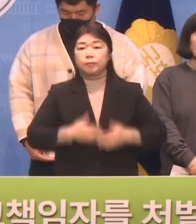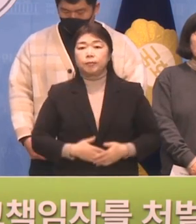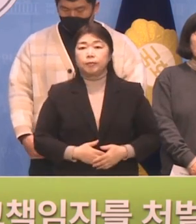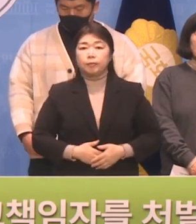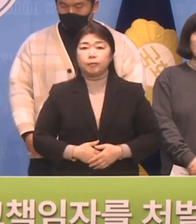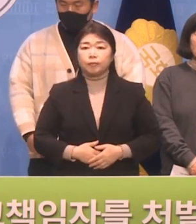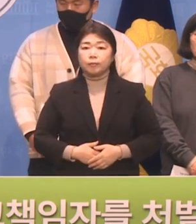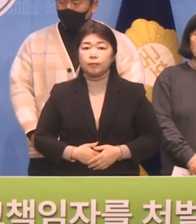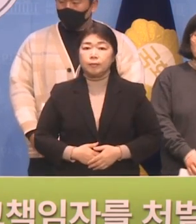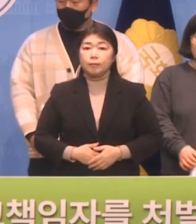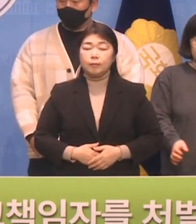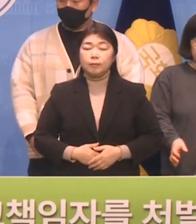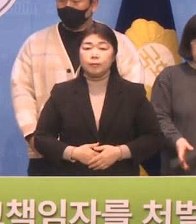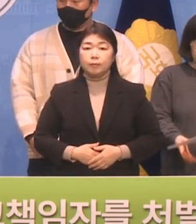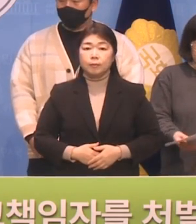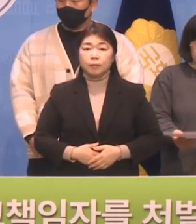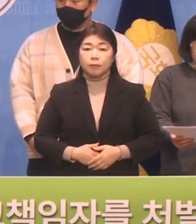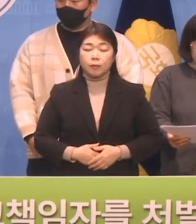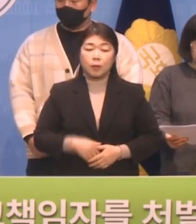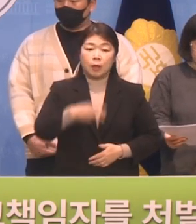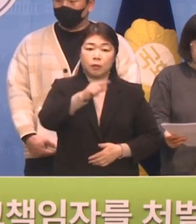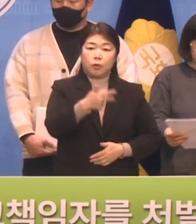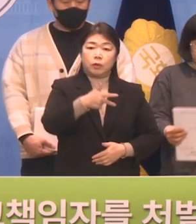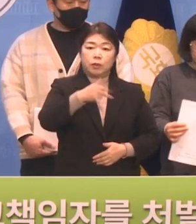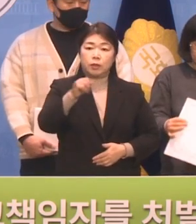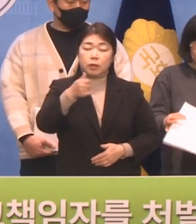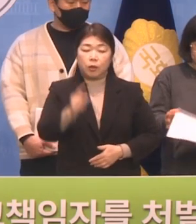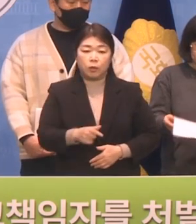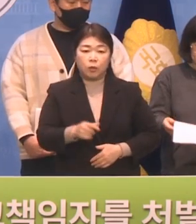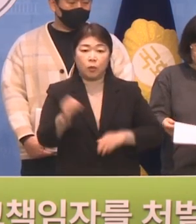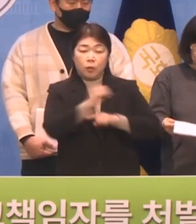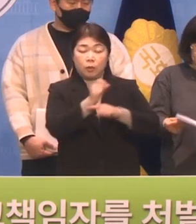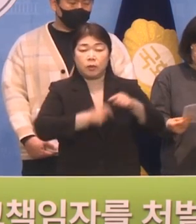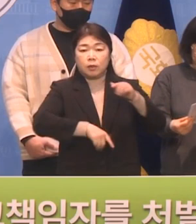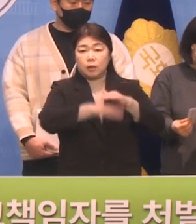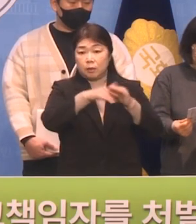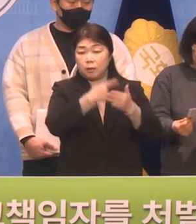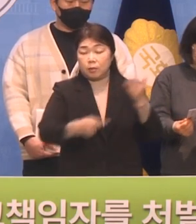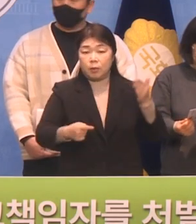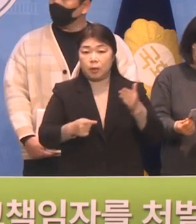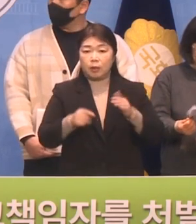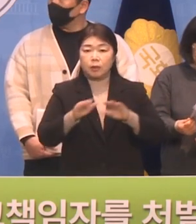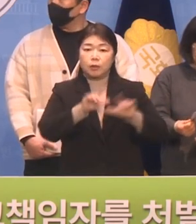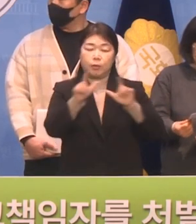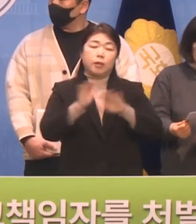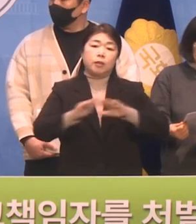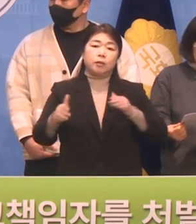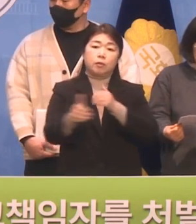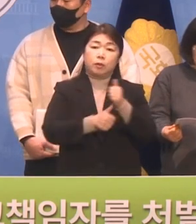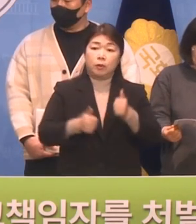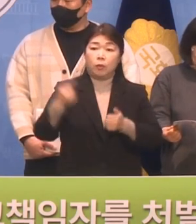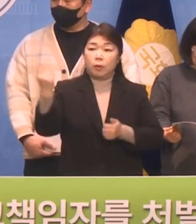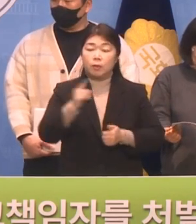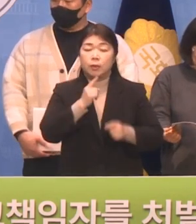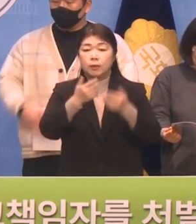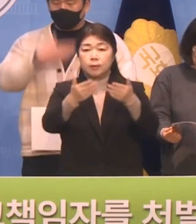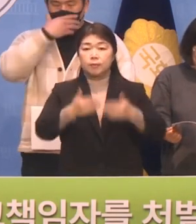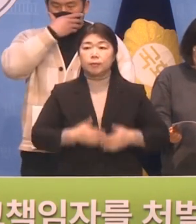순서입니다. 기자회견문은 선지연 오송 참사 시민대책위 기획팀장님께서 해주시겠습니다.